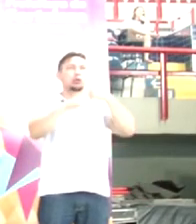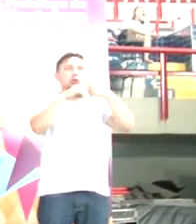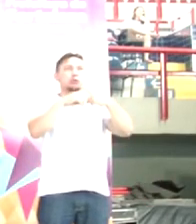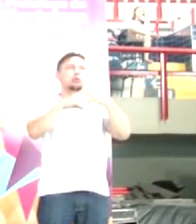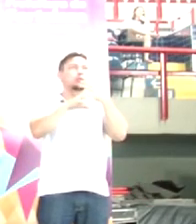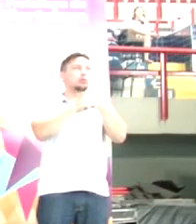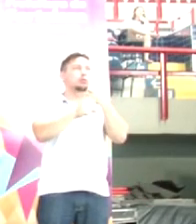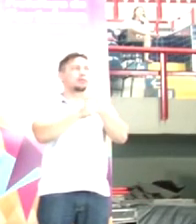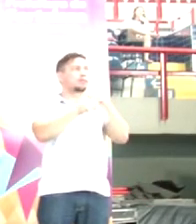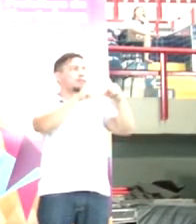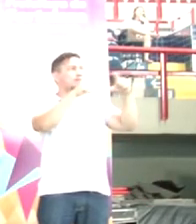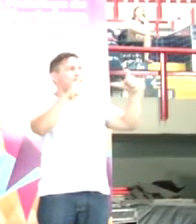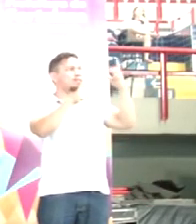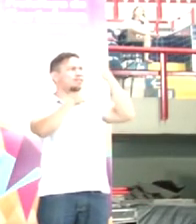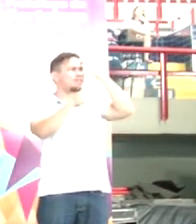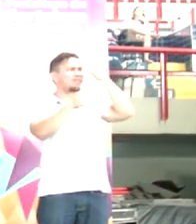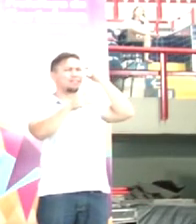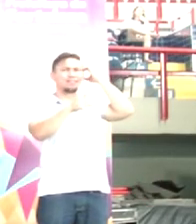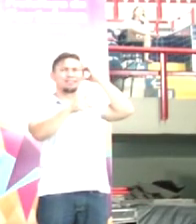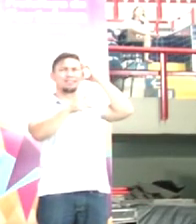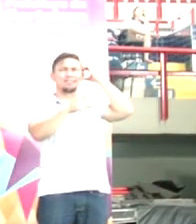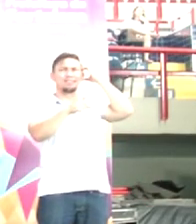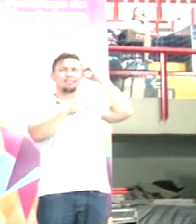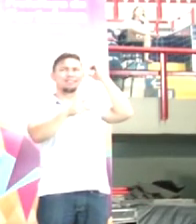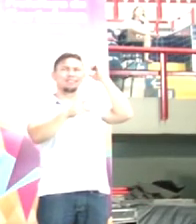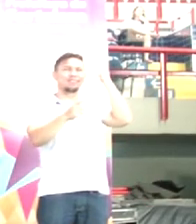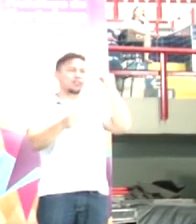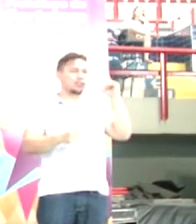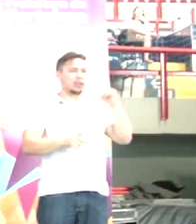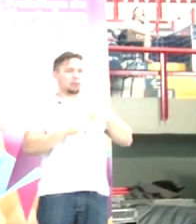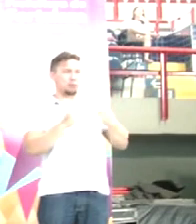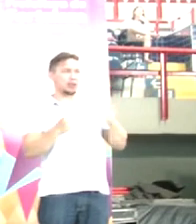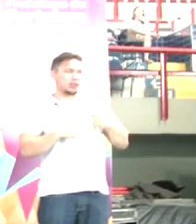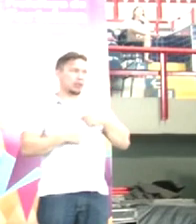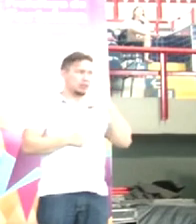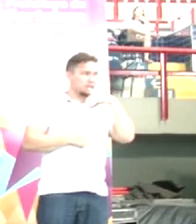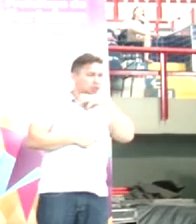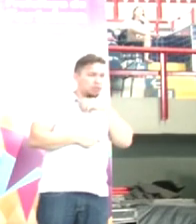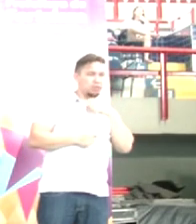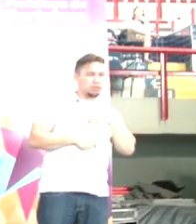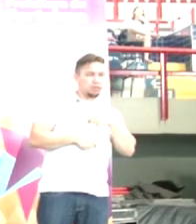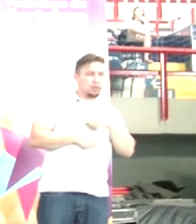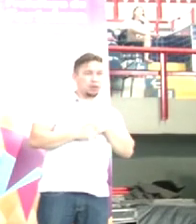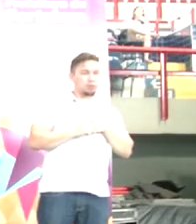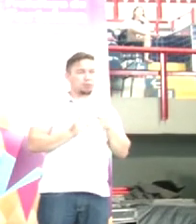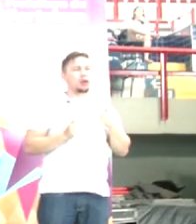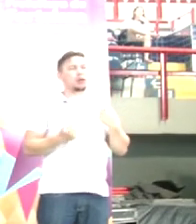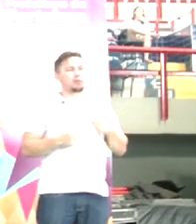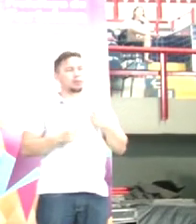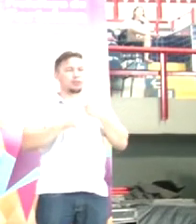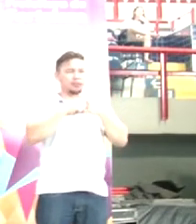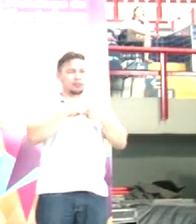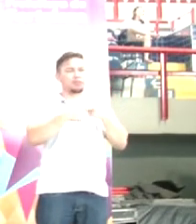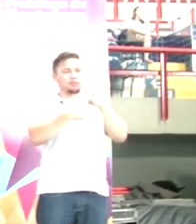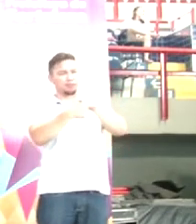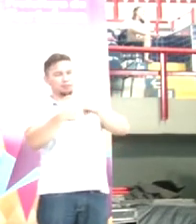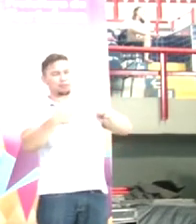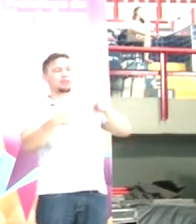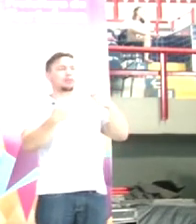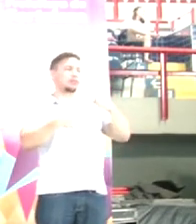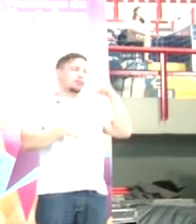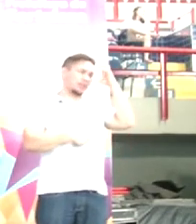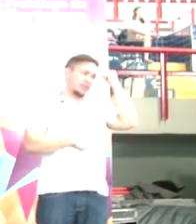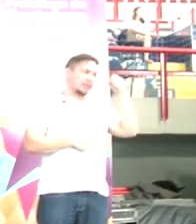contas bem direitinho e não saber a matéria. Né? Porque aí, às vezes dá até para desenrolar uma questão ou outra. Mas tem que fazer as continhas. Então,